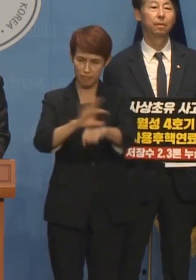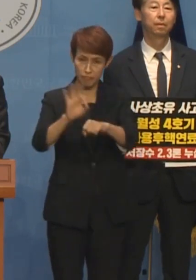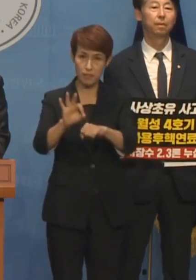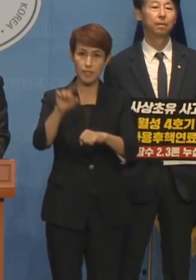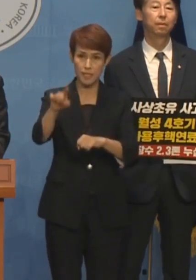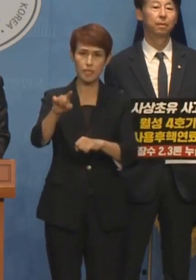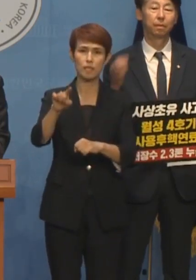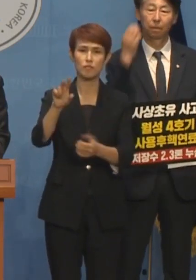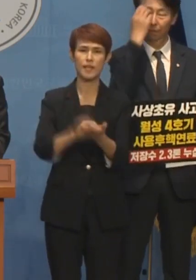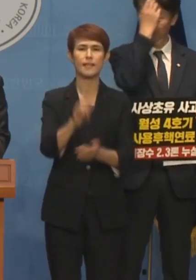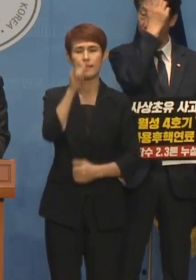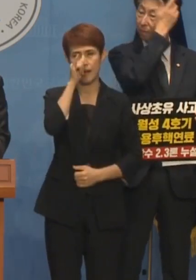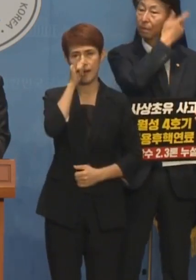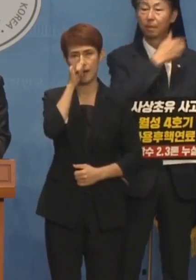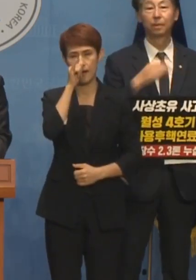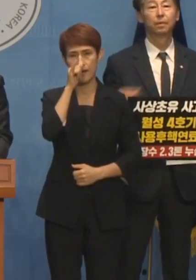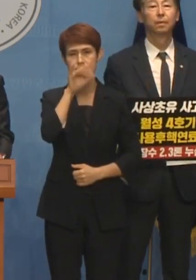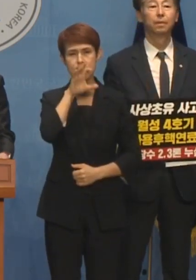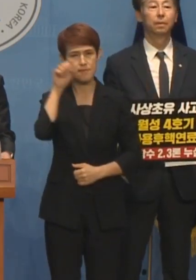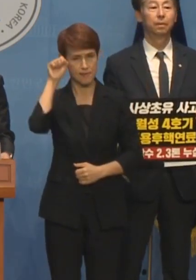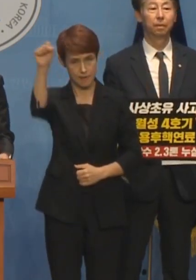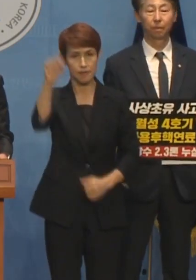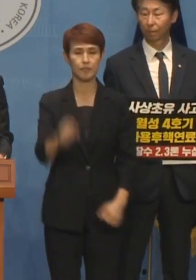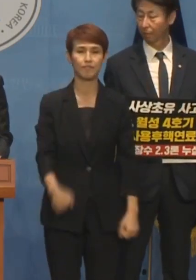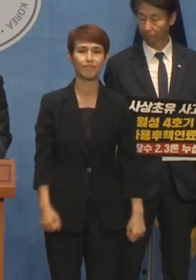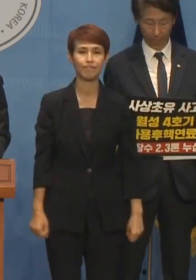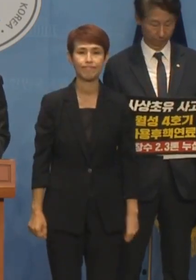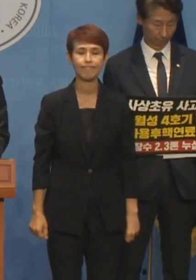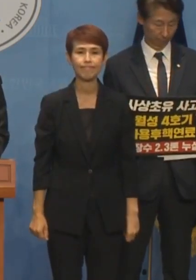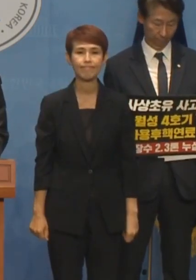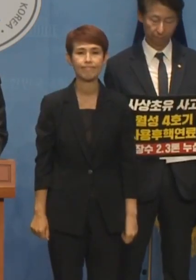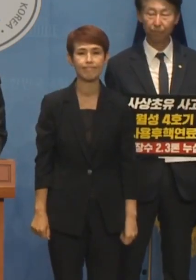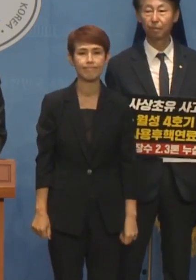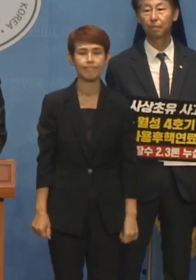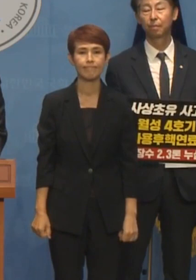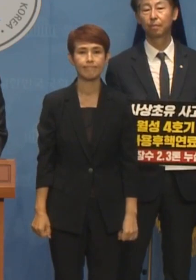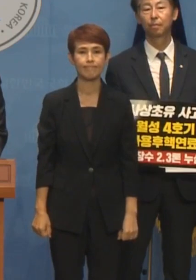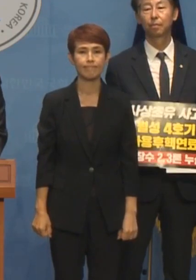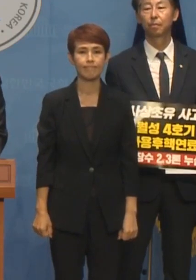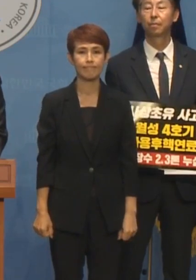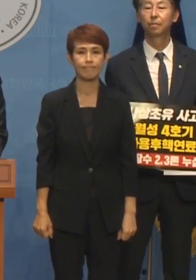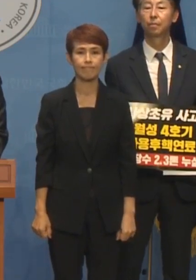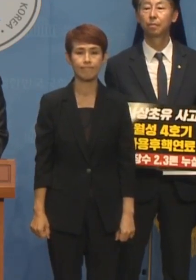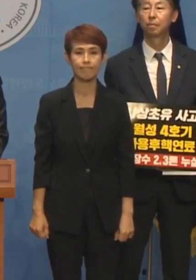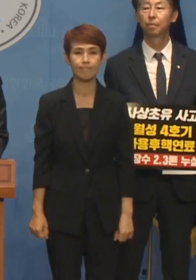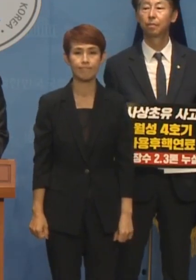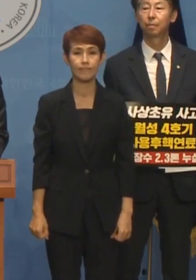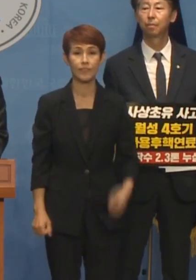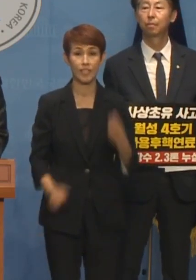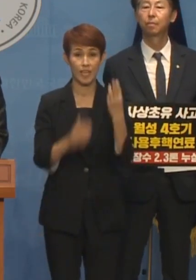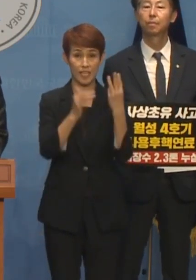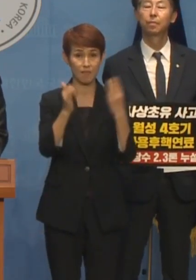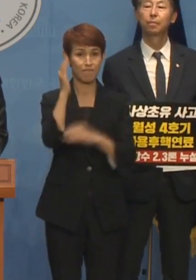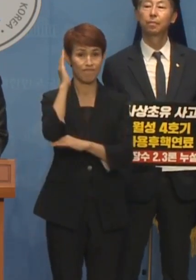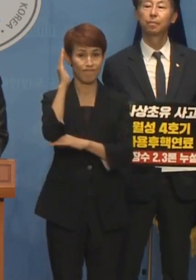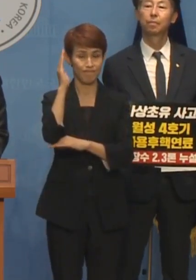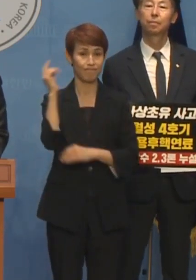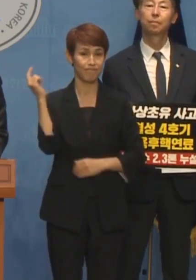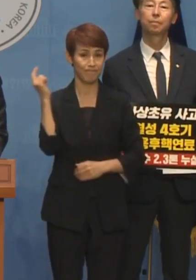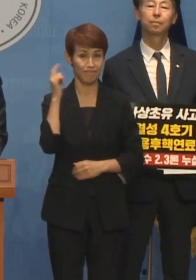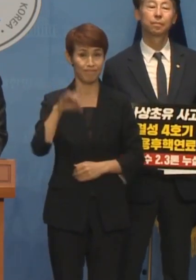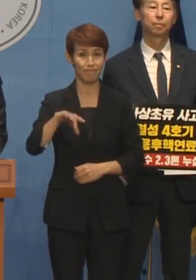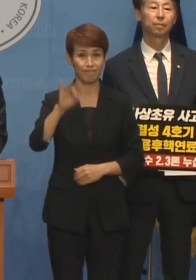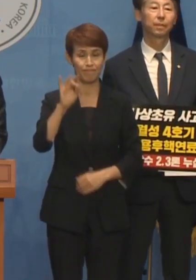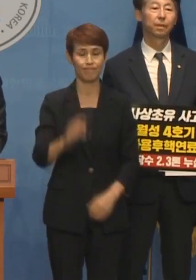처벌을 촉구하기 위한 자리입니다. 그럼 기자회견 시작하면서 먼저 세 분의 말씀을 듣고 준비된